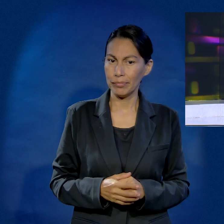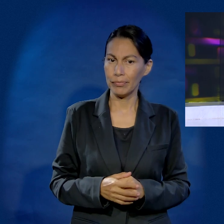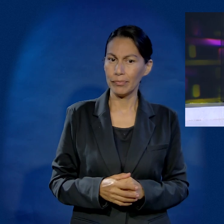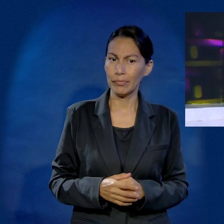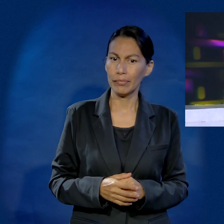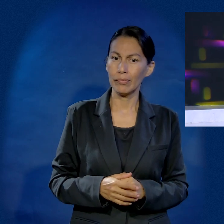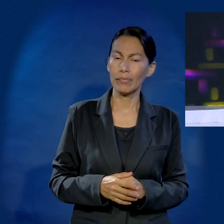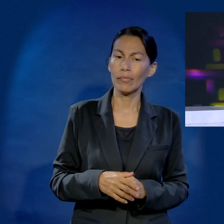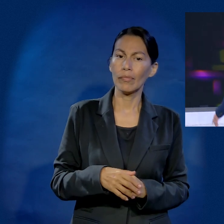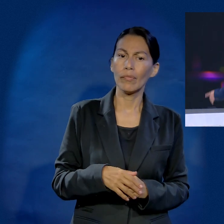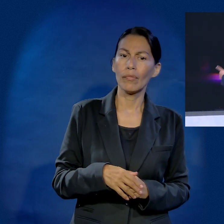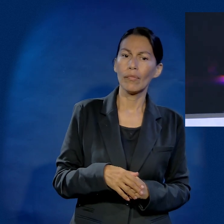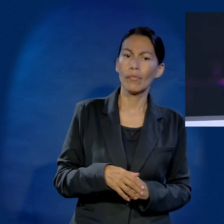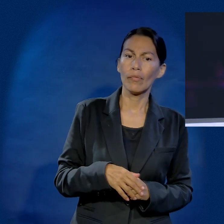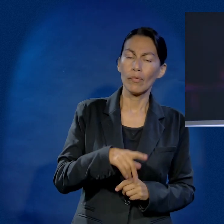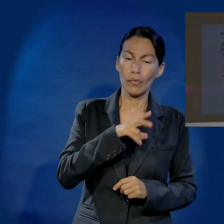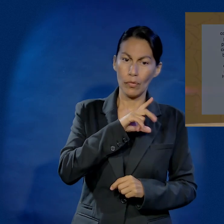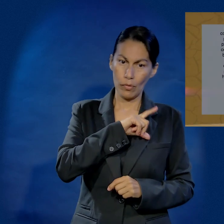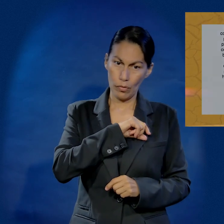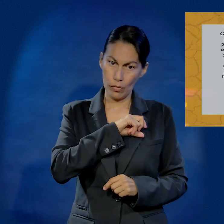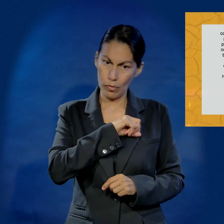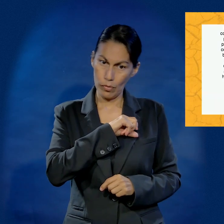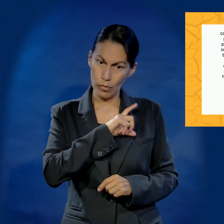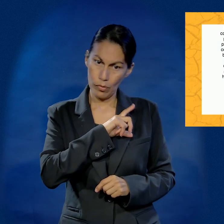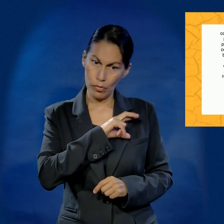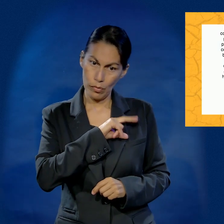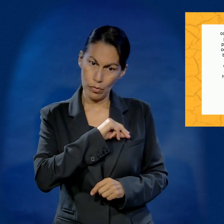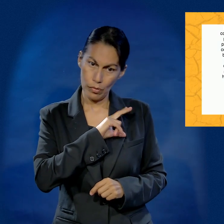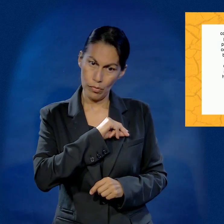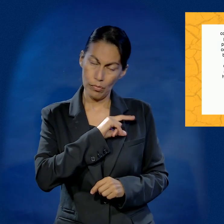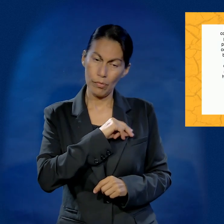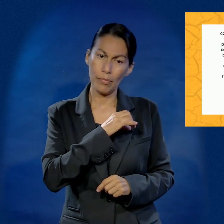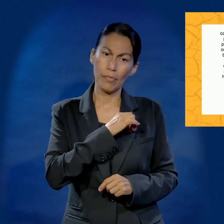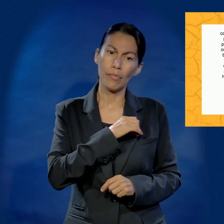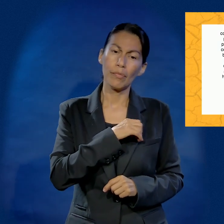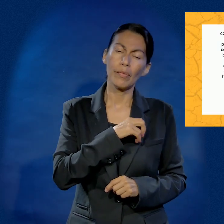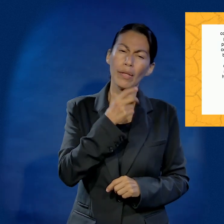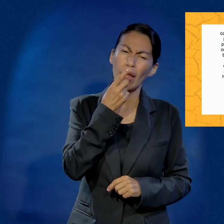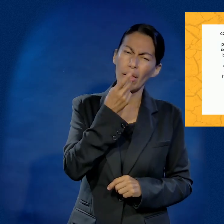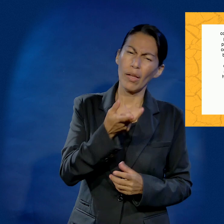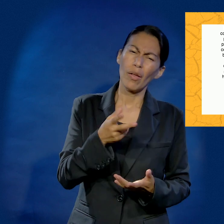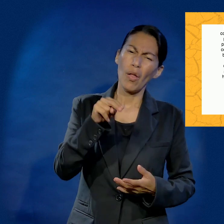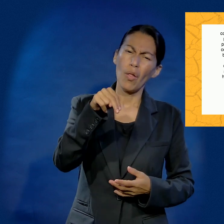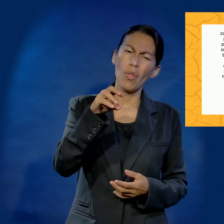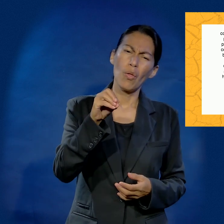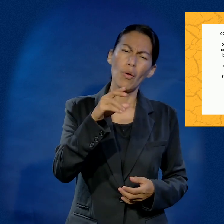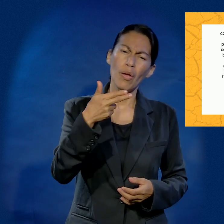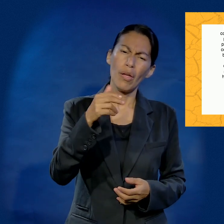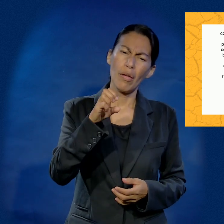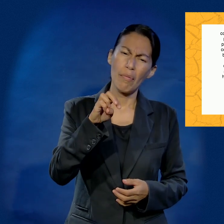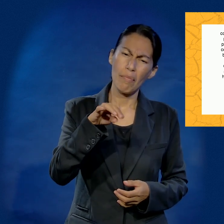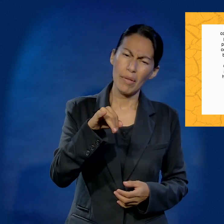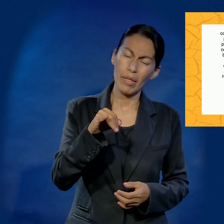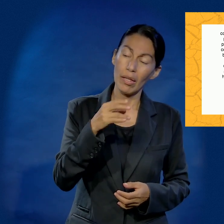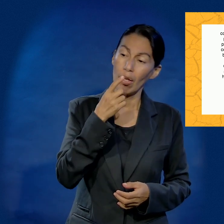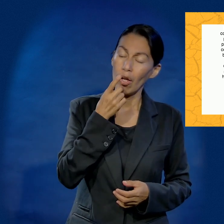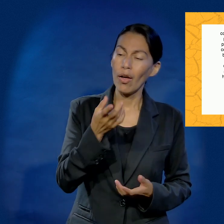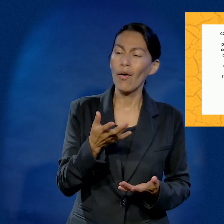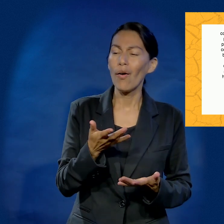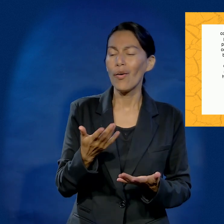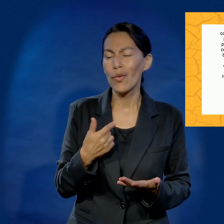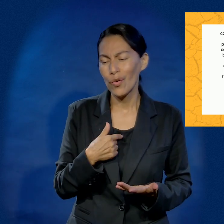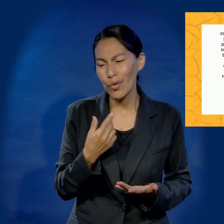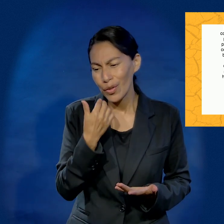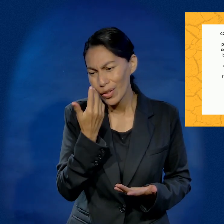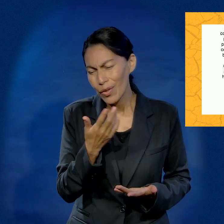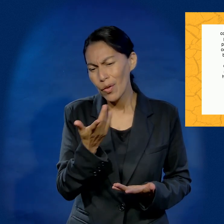una señal. Mire cómo lo describe. Entonces Noemí, su suegra le dijo, hija mía, yo quisiera conseguirte un lugar seguro donde puedas